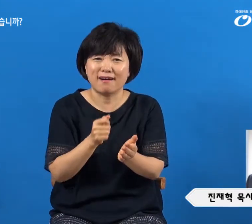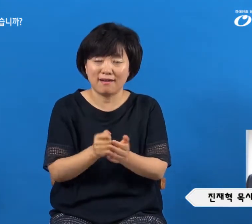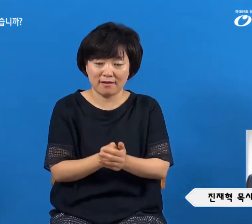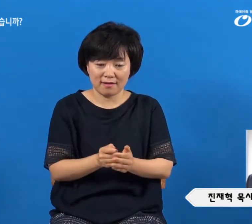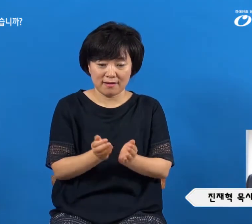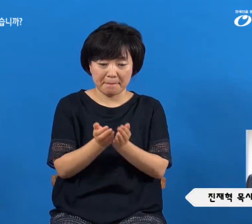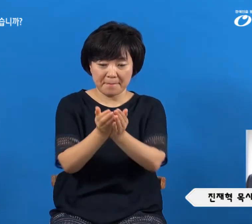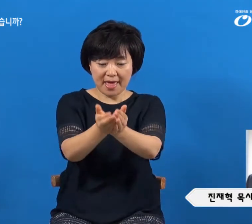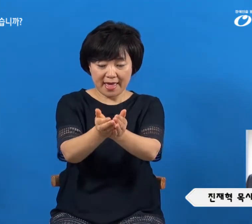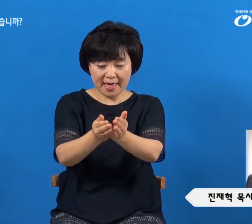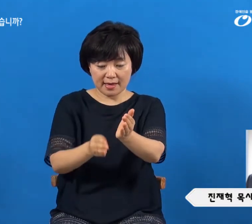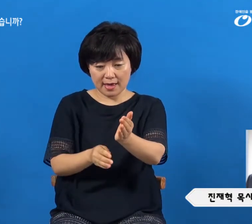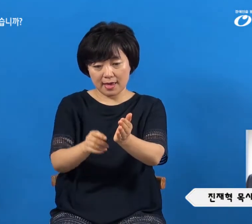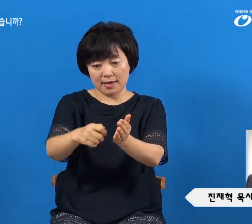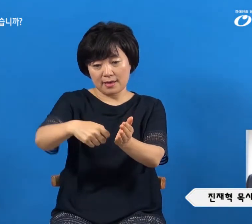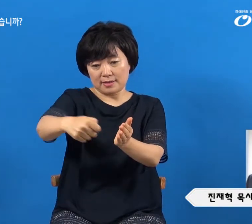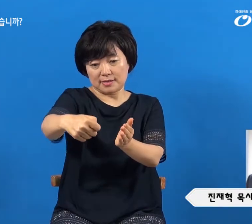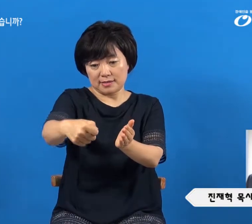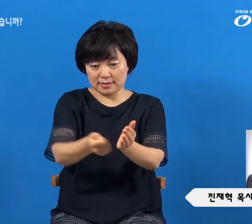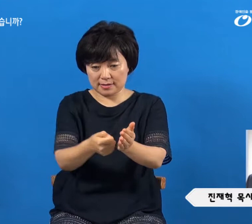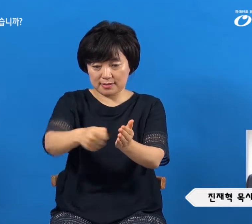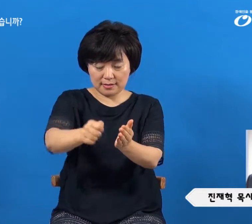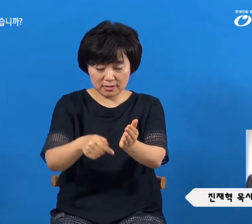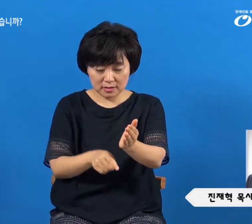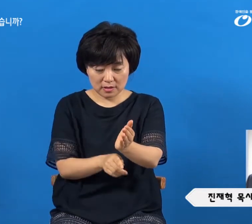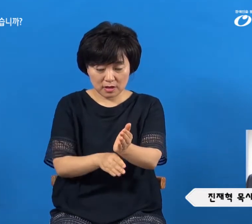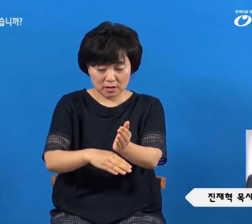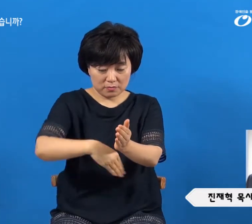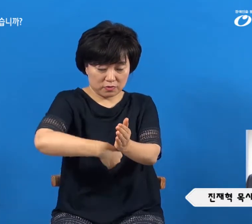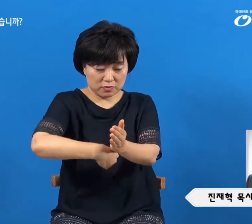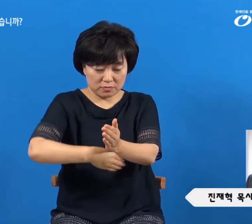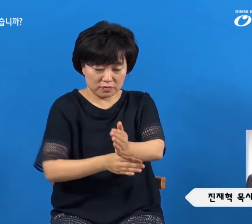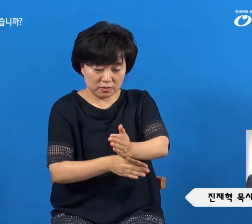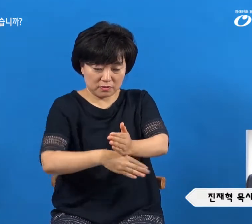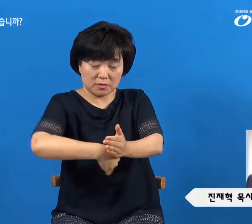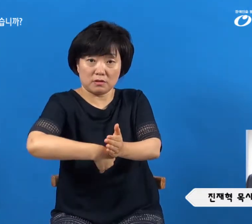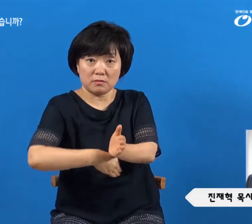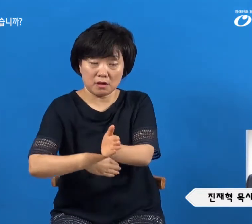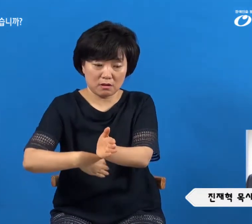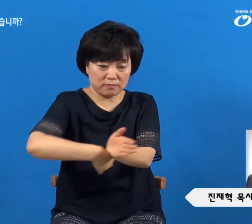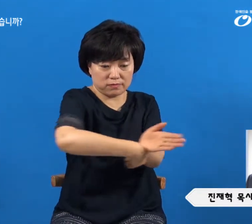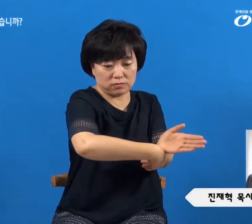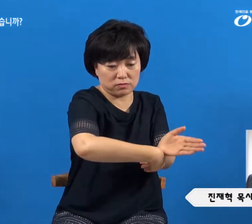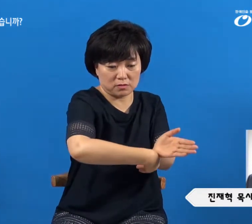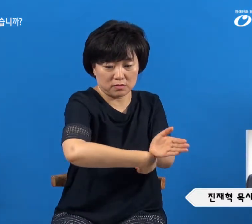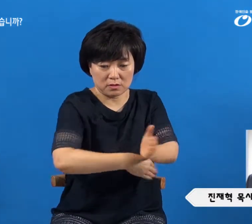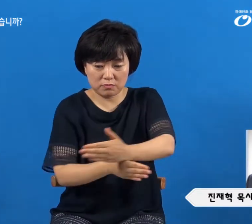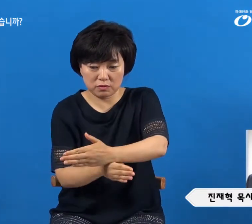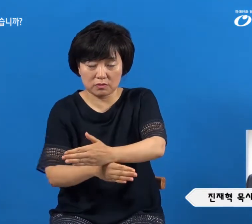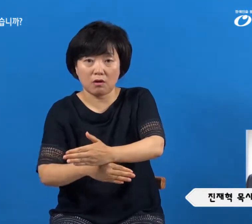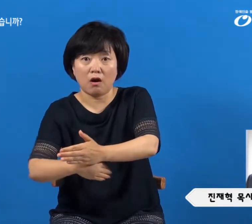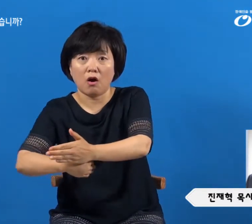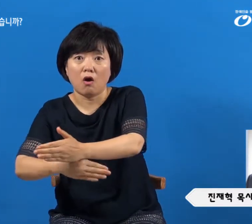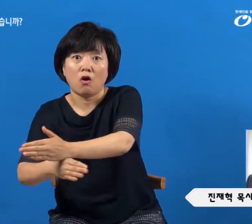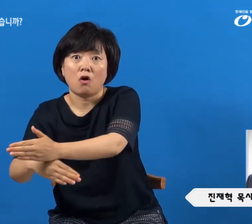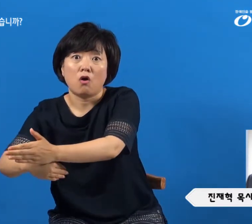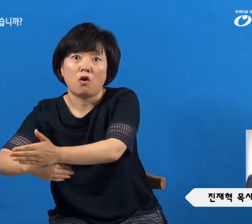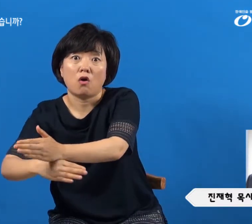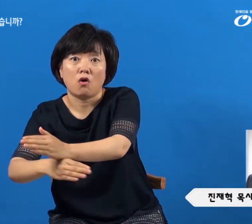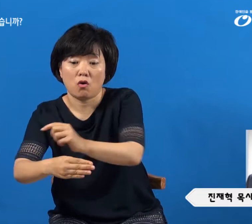움직이는 이 작은 키, 그러나 이 작은 키가 배의 방향을 결정합니다. 배의